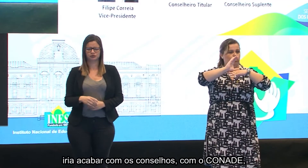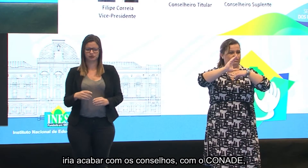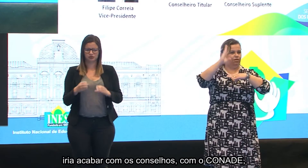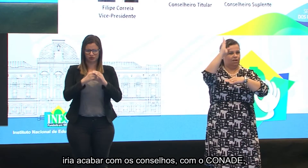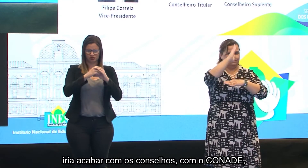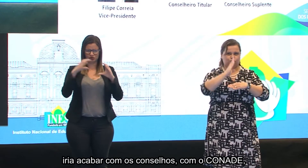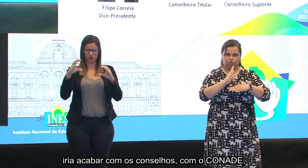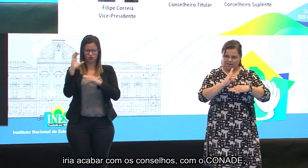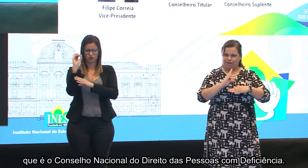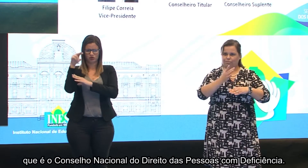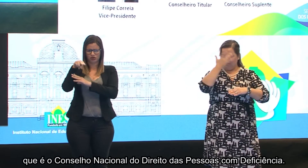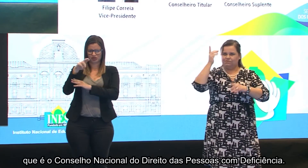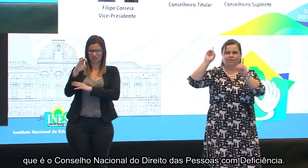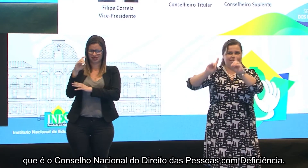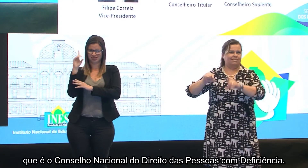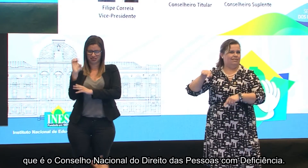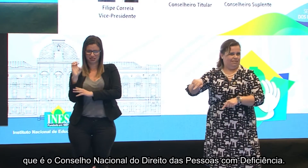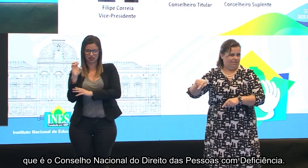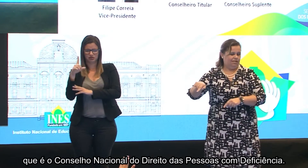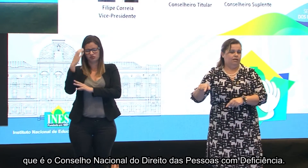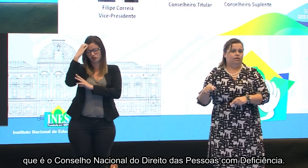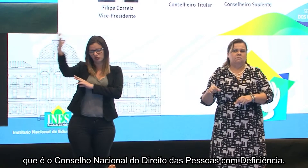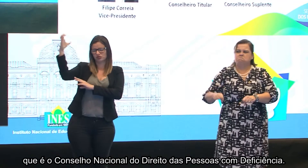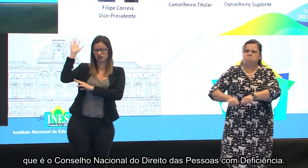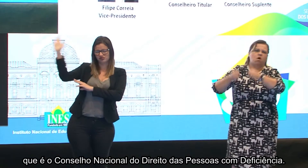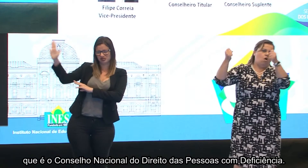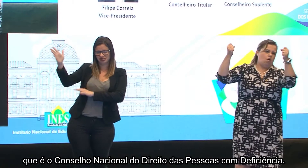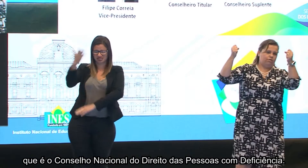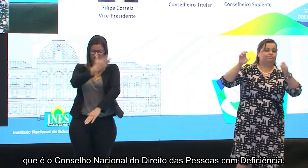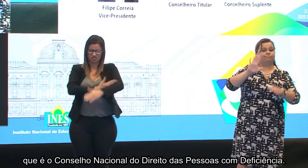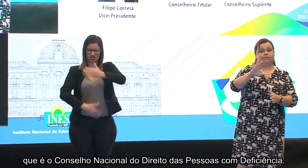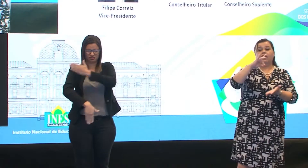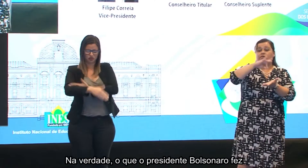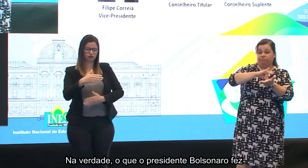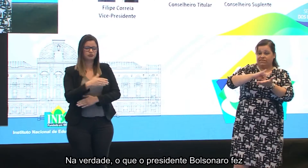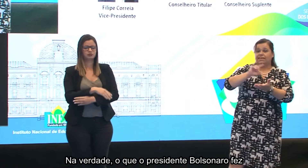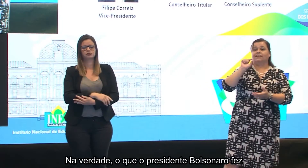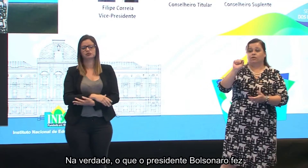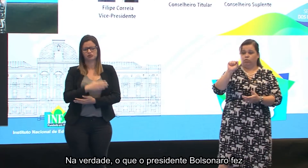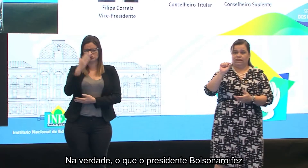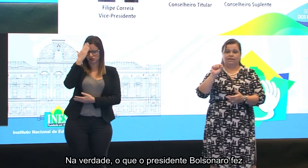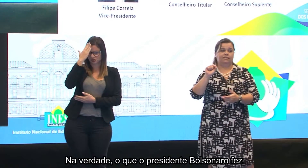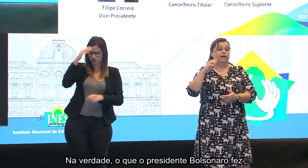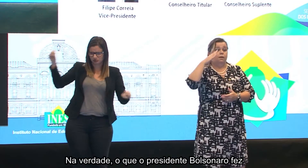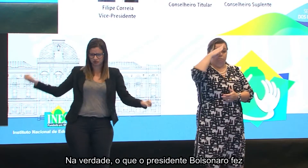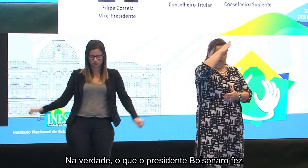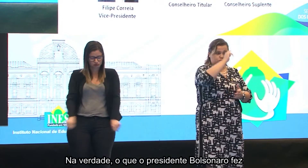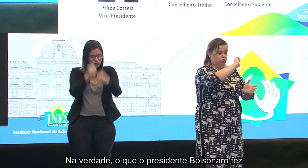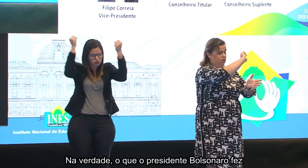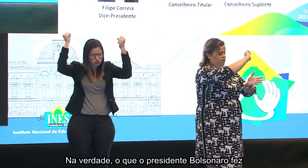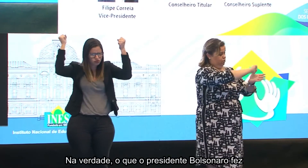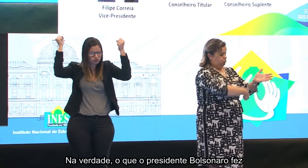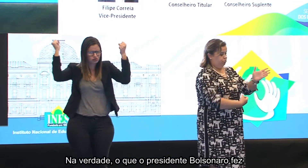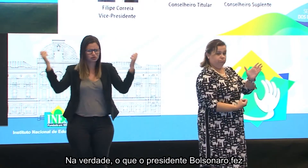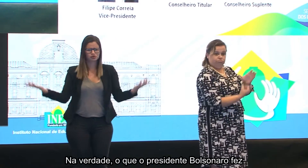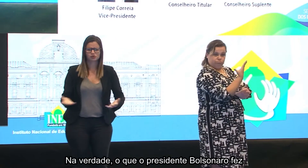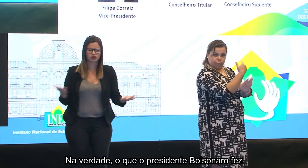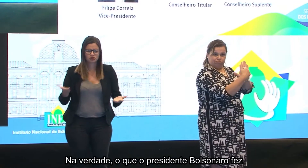com o CONAD, que é o Conselho Nacional dos Direitos da Pessoa com Deficiência. Vai acabar. Bom, na verdade, o que o presidente